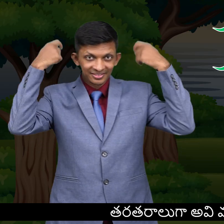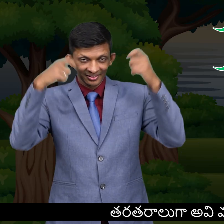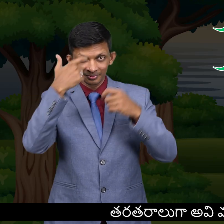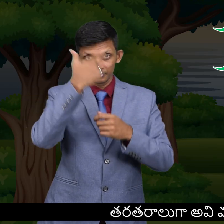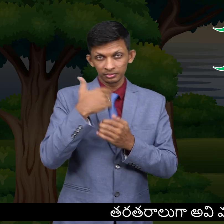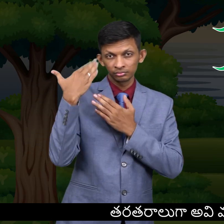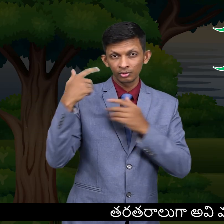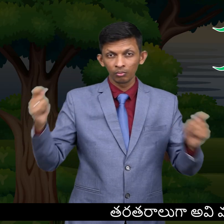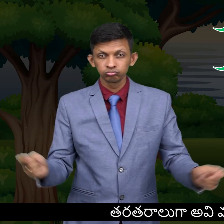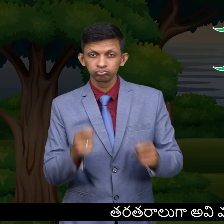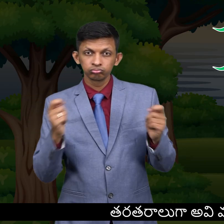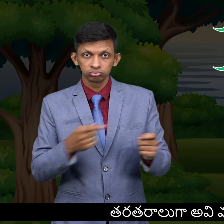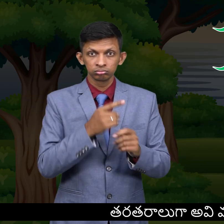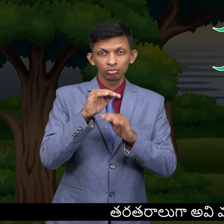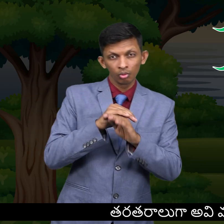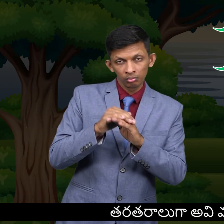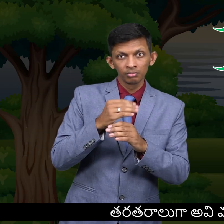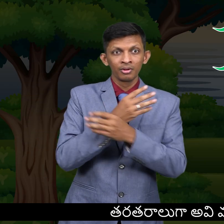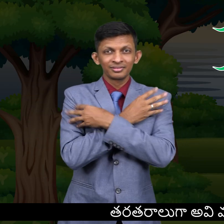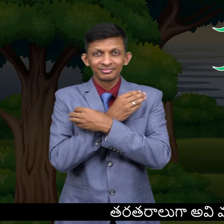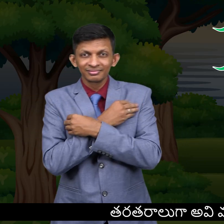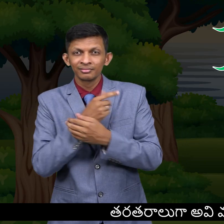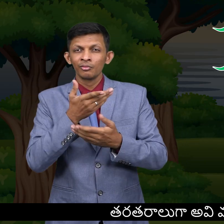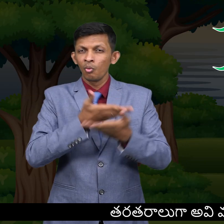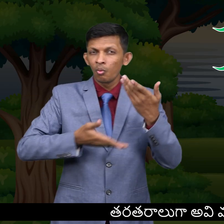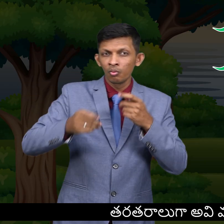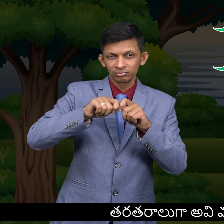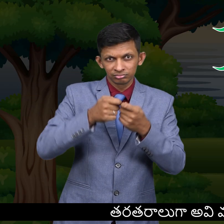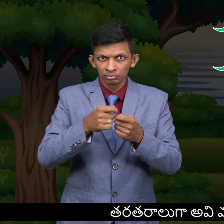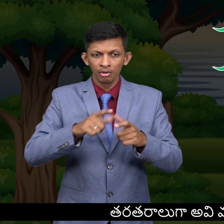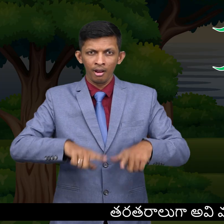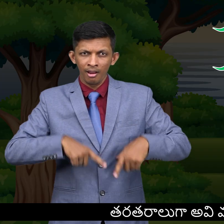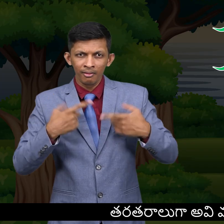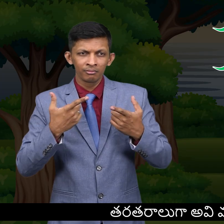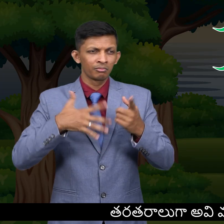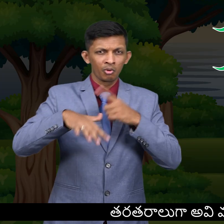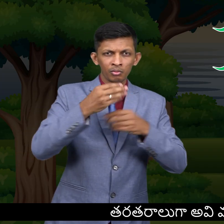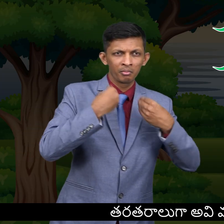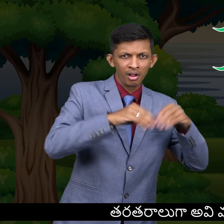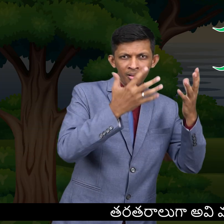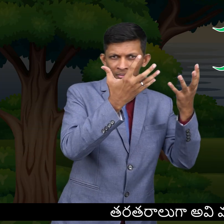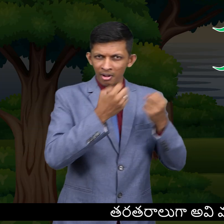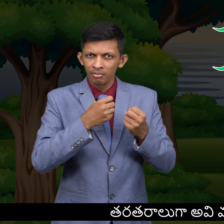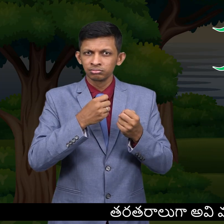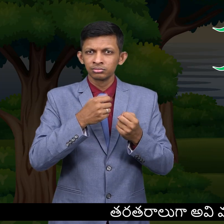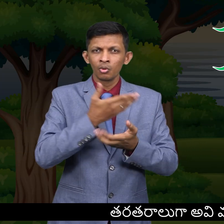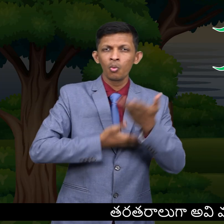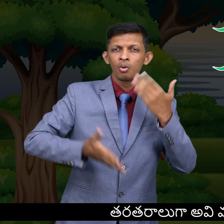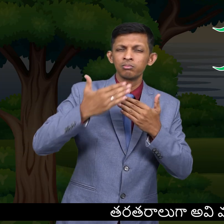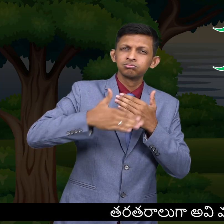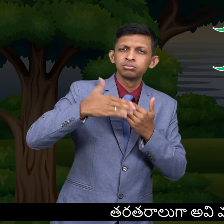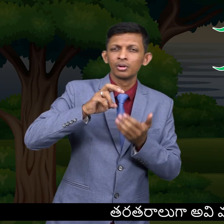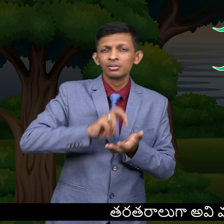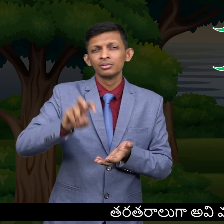గొర్రెల కాపరులు ఉన్ని మరియు జీవనోపాధి కోసం గొర్రెలను పెంచుతారు. ప్రతిరోజు చాలా